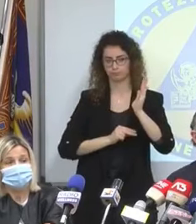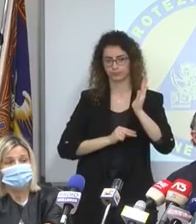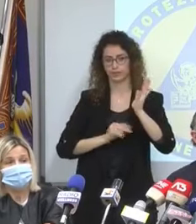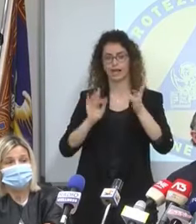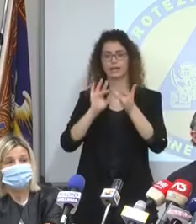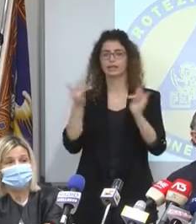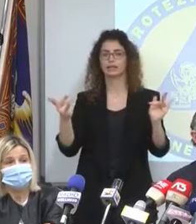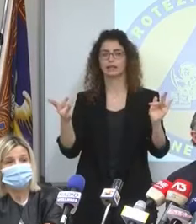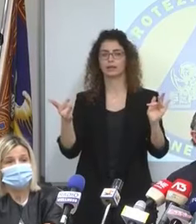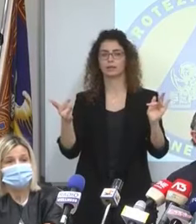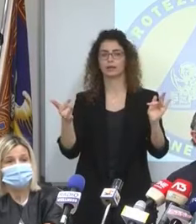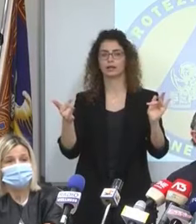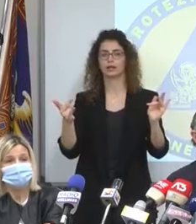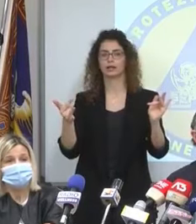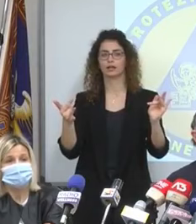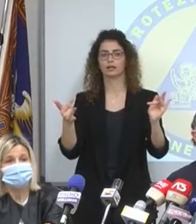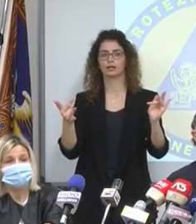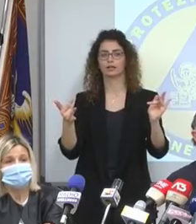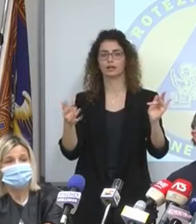il sistema le ha